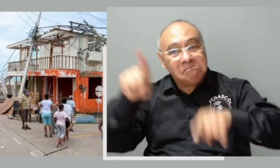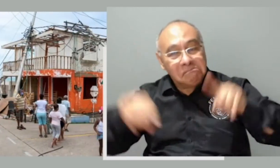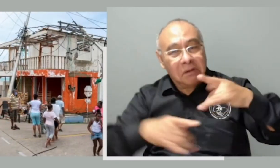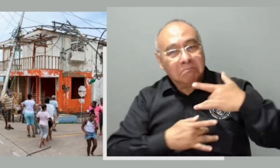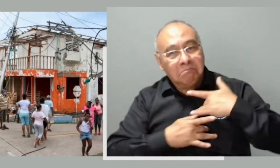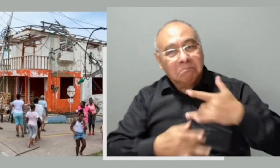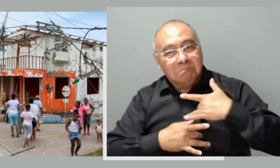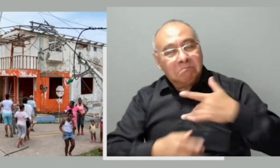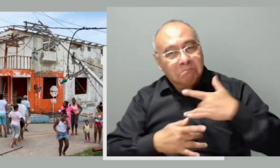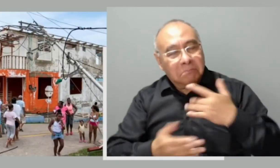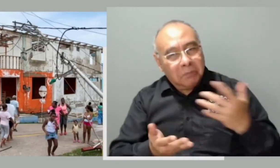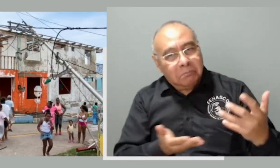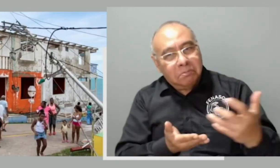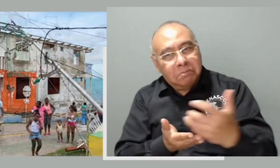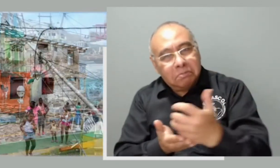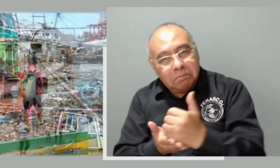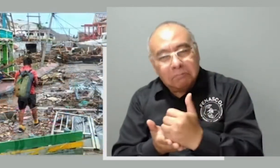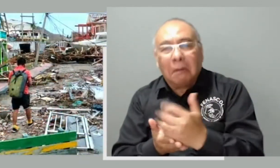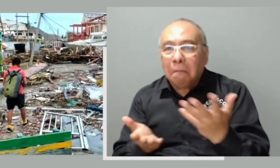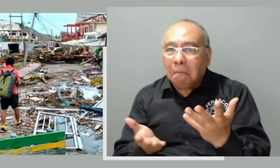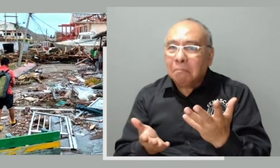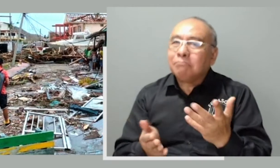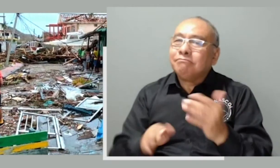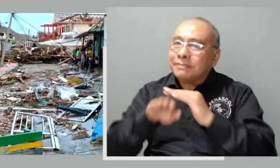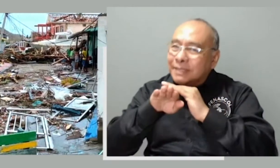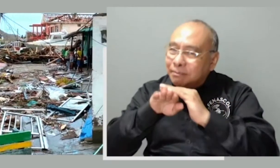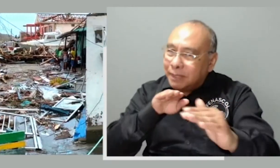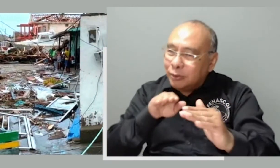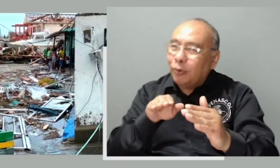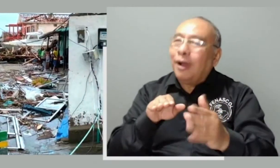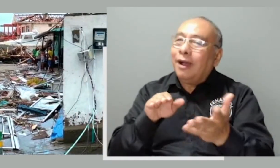Hemos visto sus donativos y los invito a que continúen haciendo.